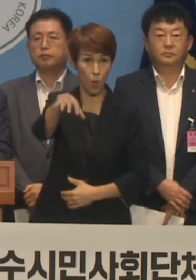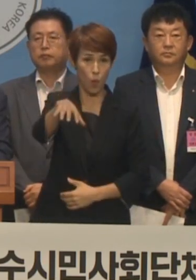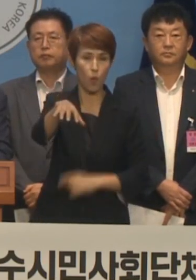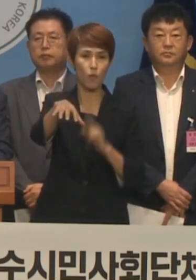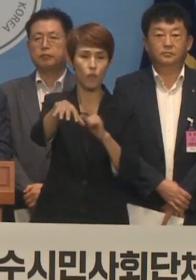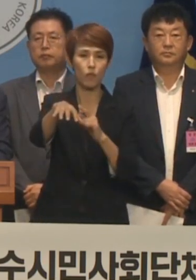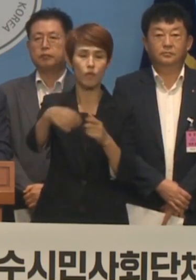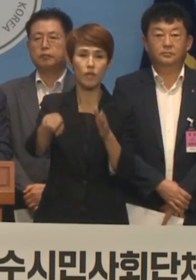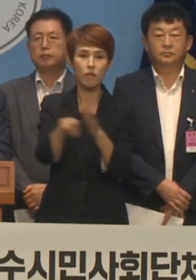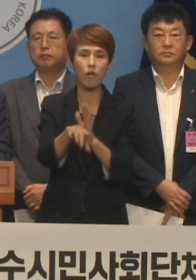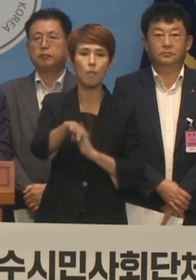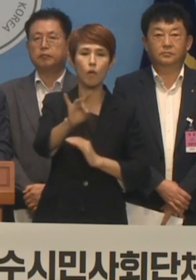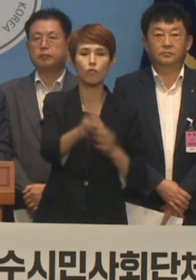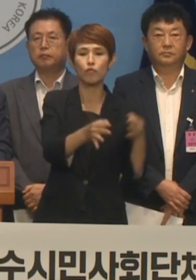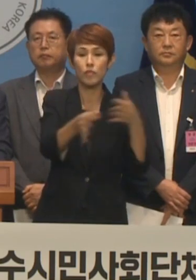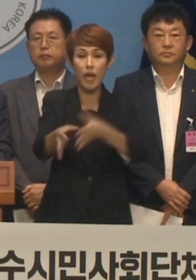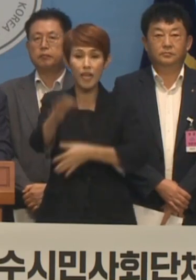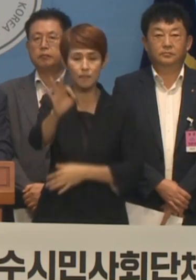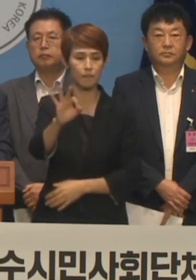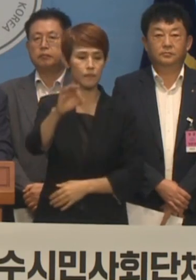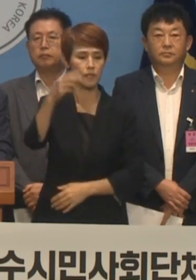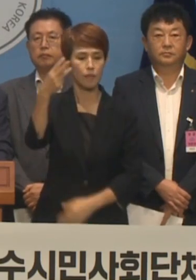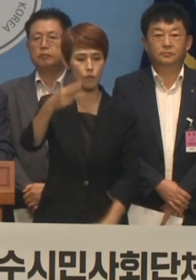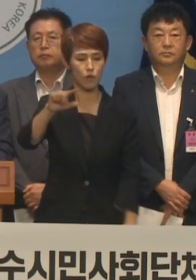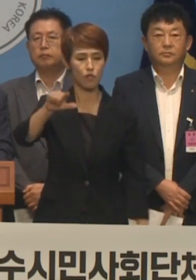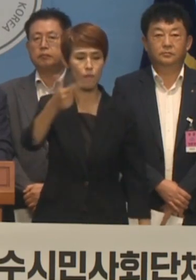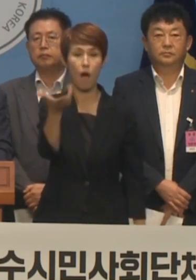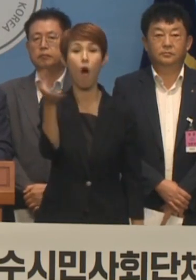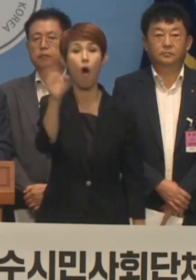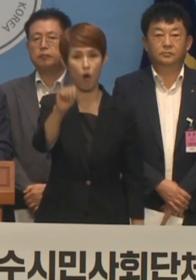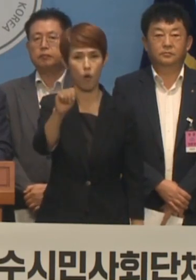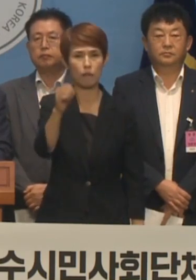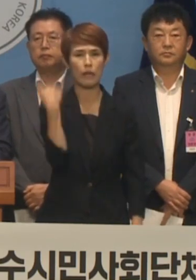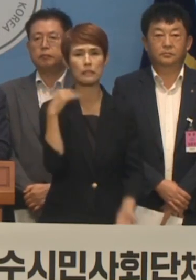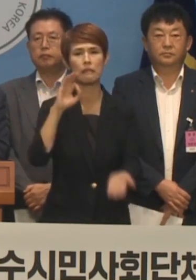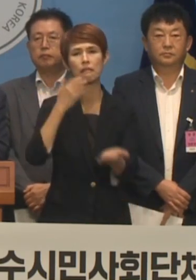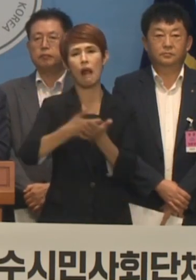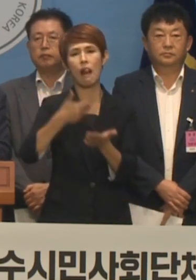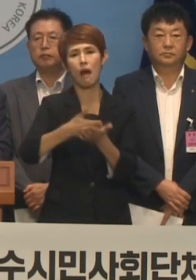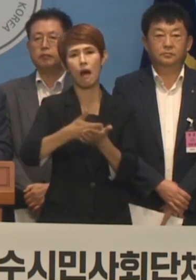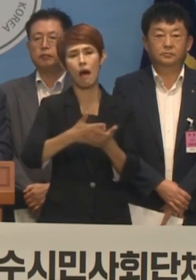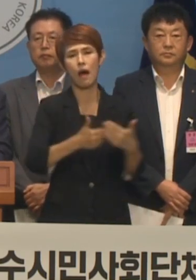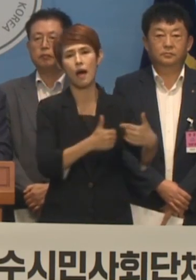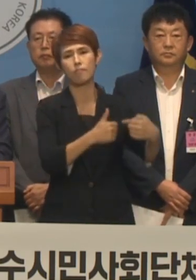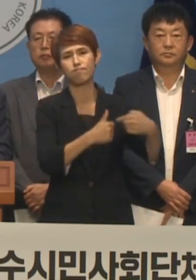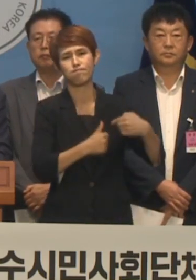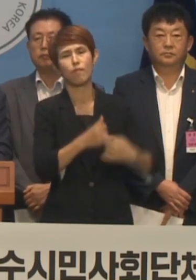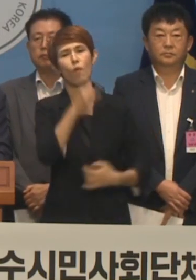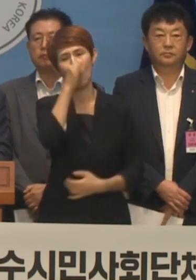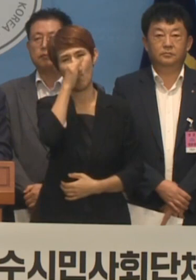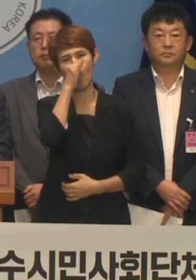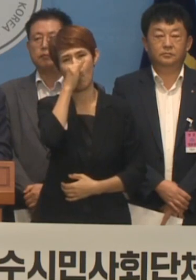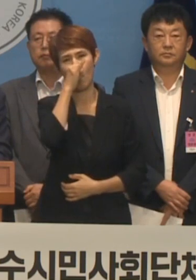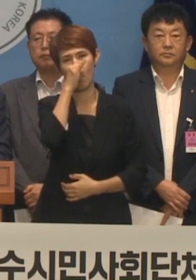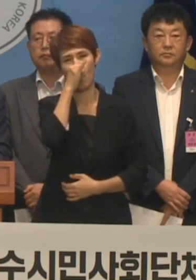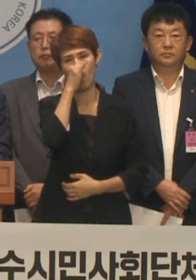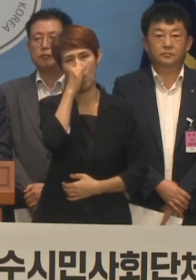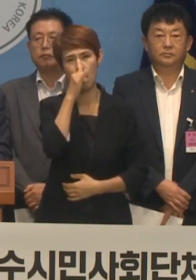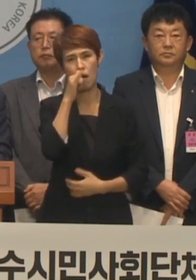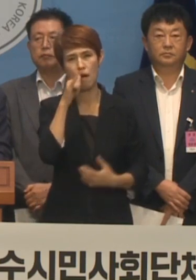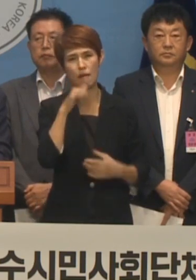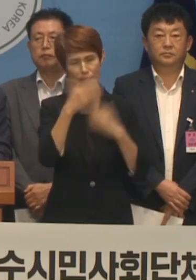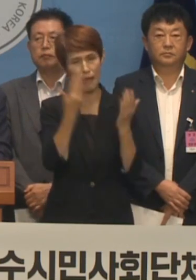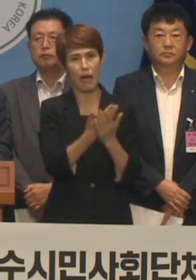3,600억 원에 대해서 조속히 상환을 독촉하고 있고 일시 상환 등을 거론하면서 지금 여수광양